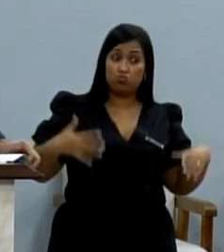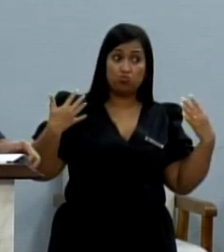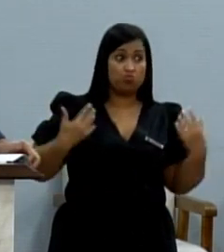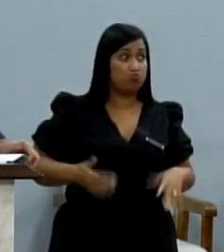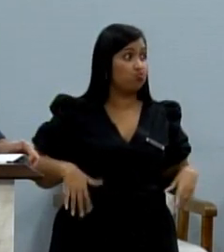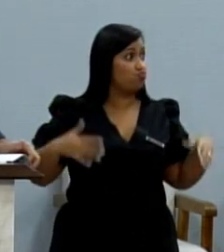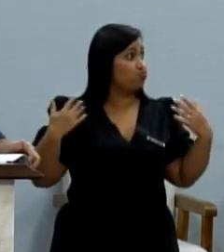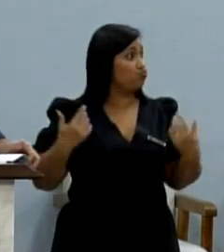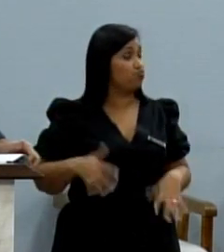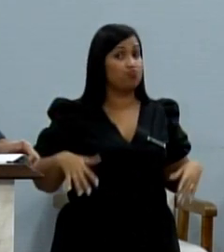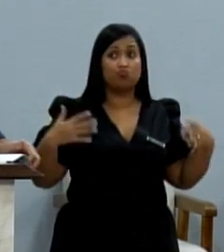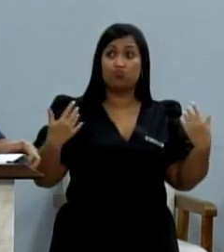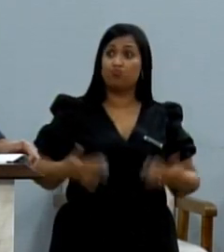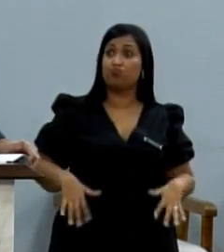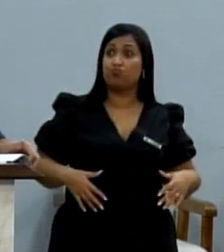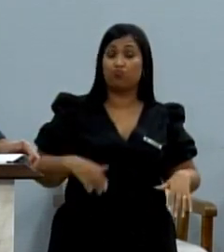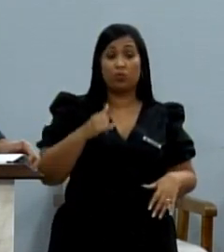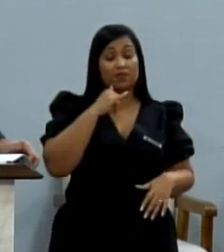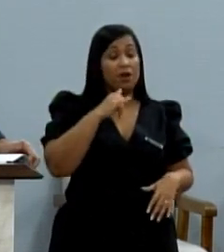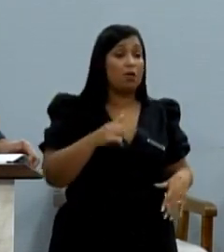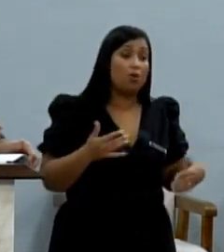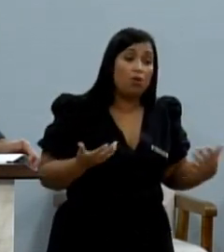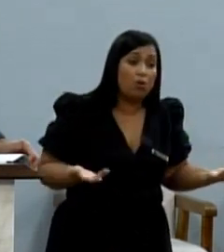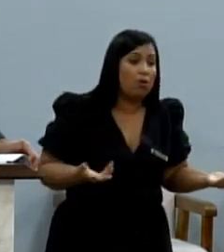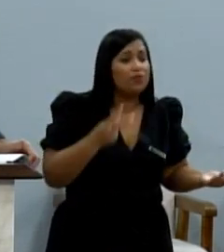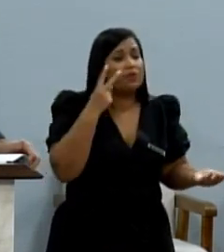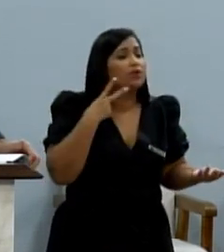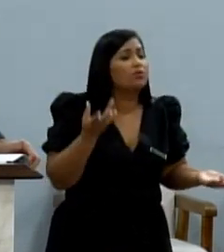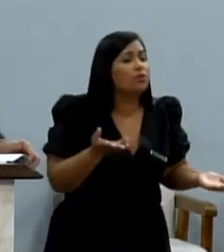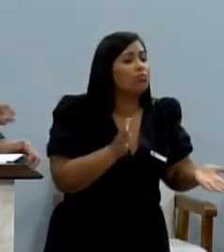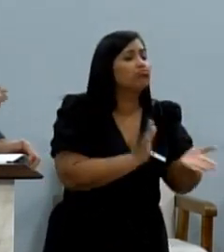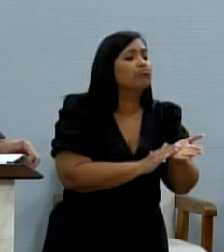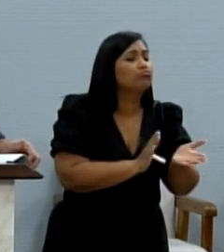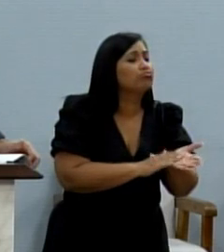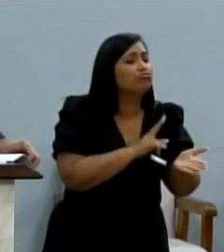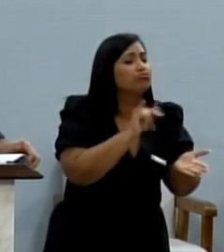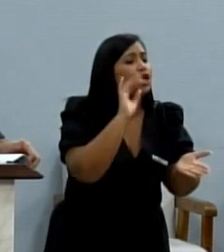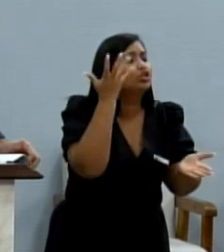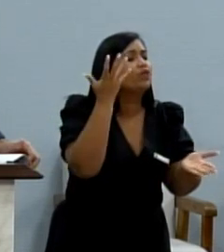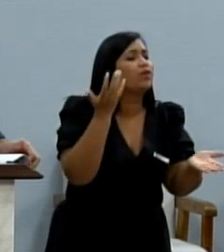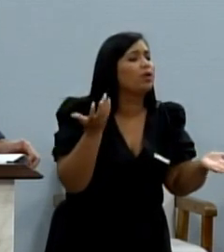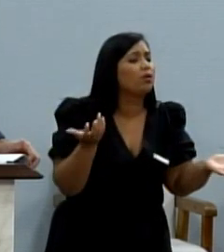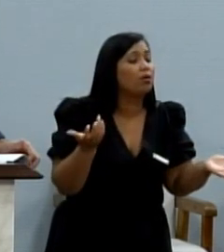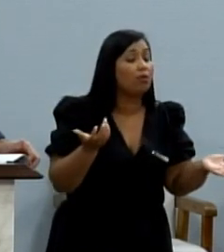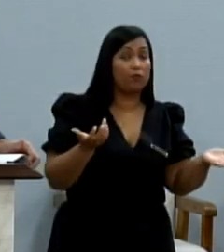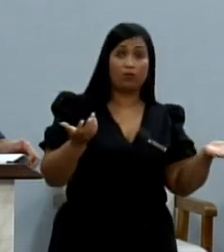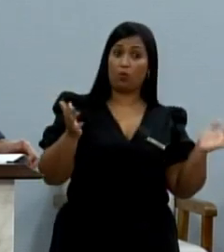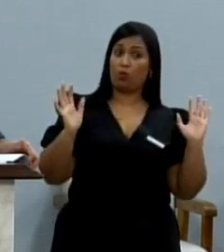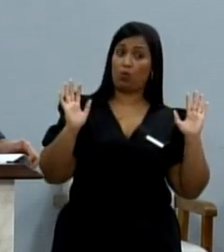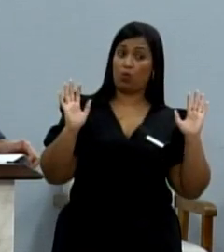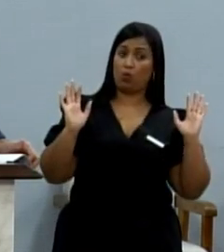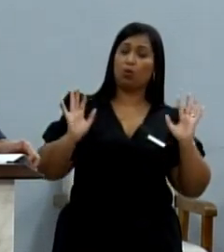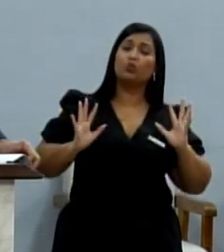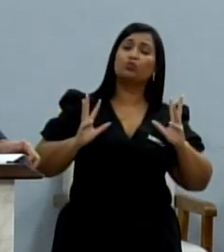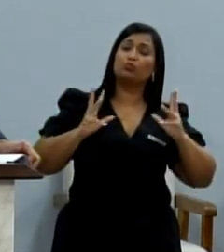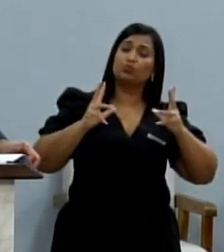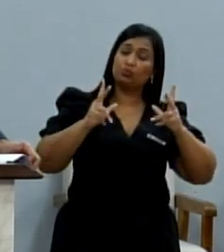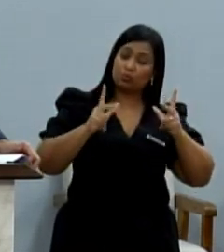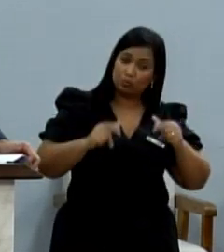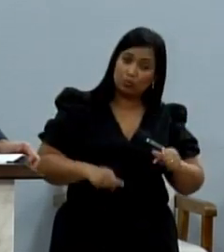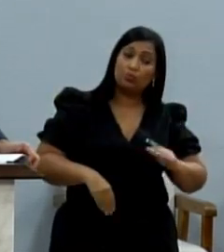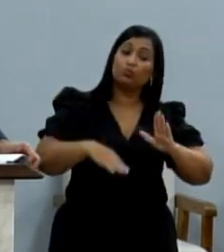ponto da pessoa falar poxa é Vereador E aí quando que o senhor vai conseguir resolver tal coisa Falar é tudo segue um